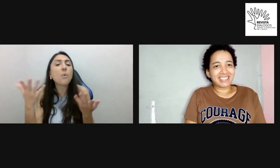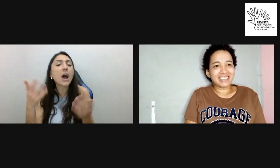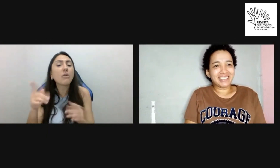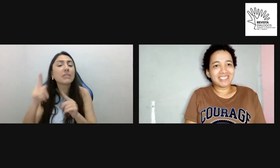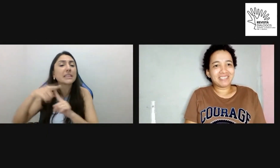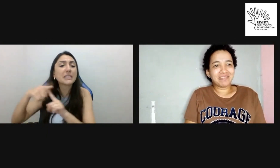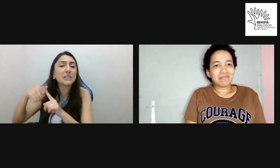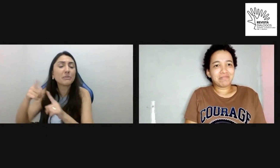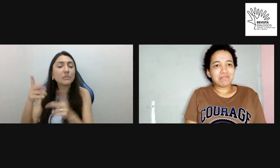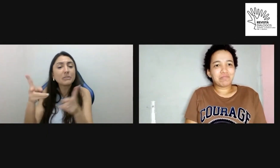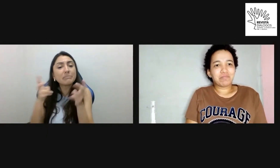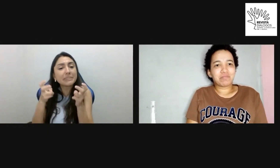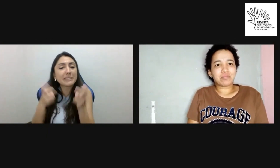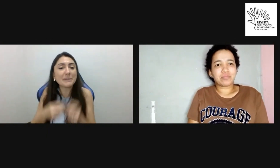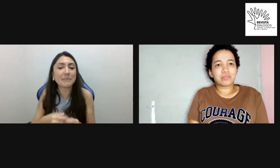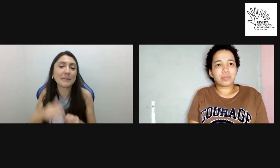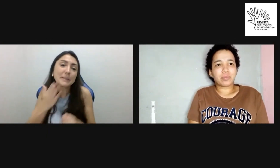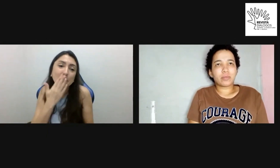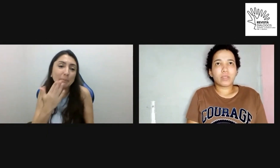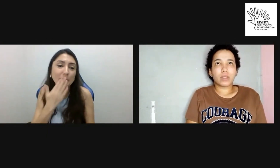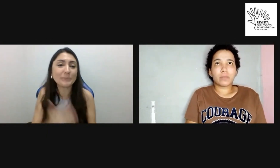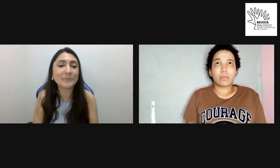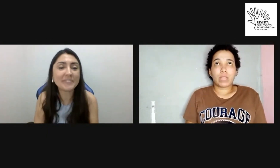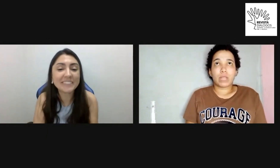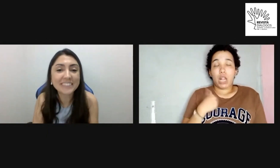tipo de apresentação que te fascinou?